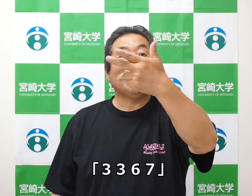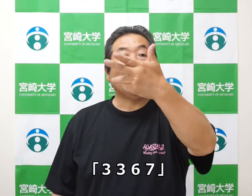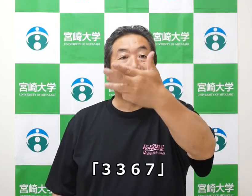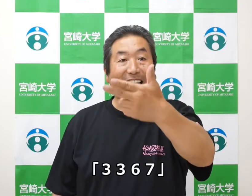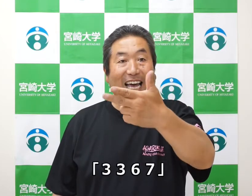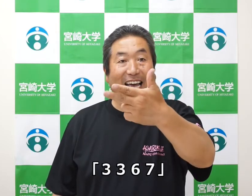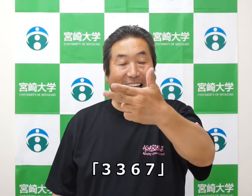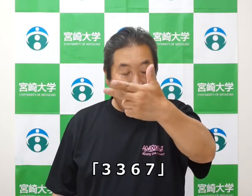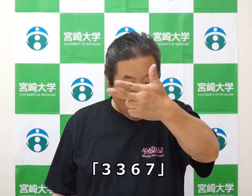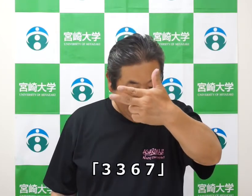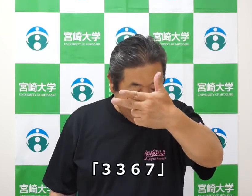3367、はい、いいですね。